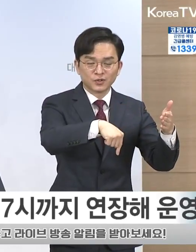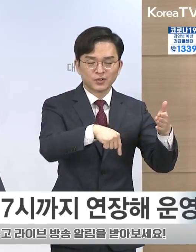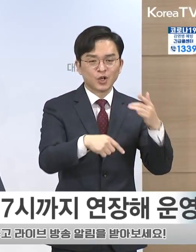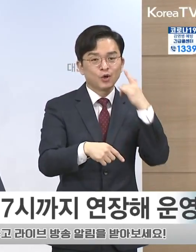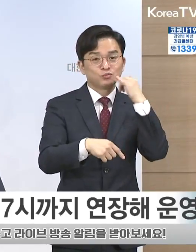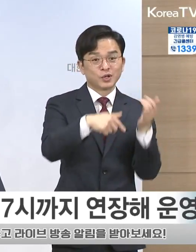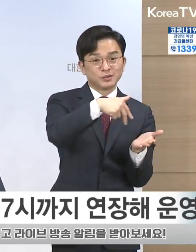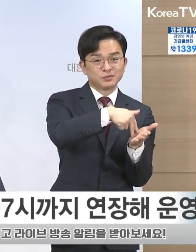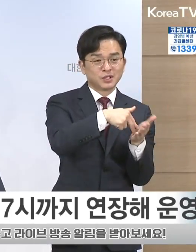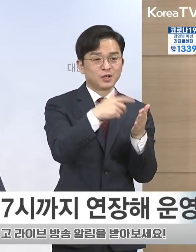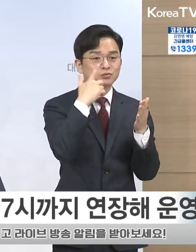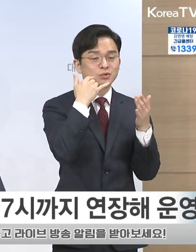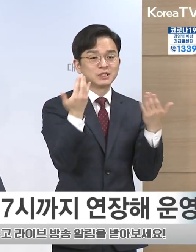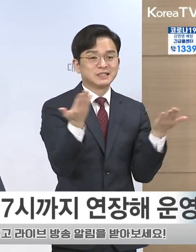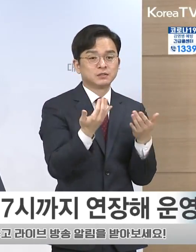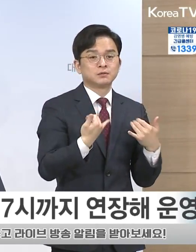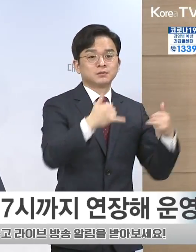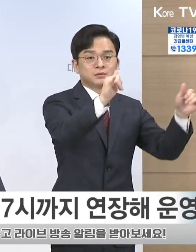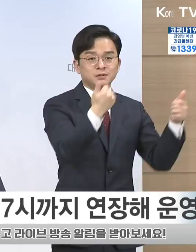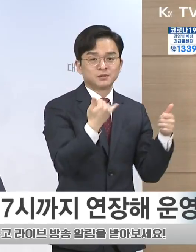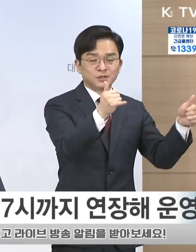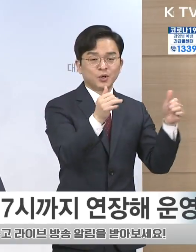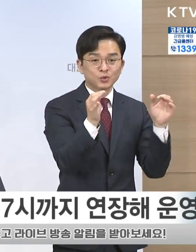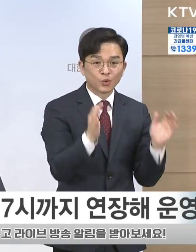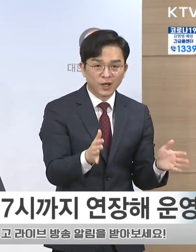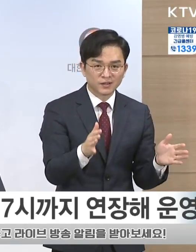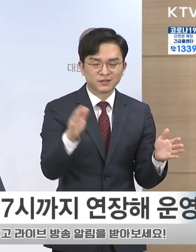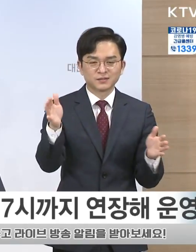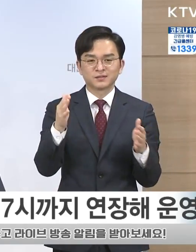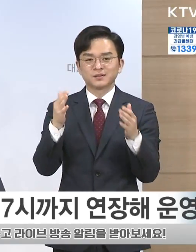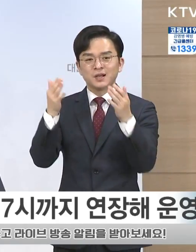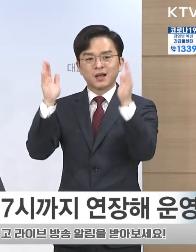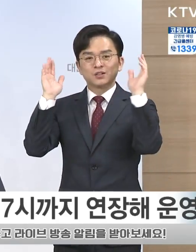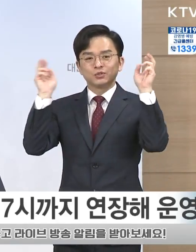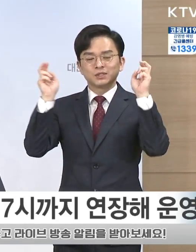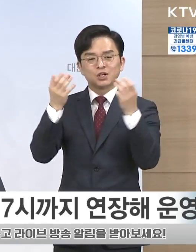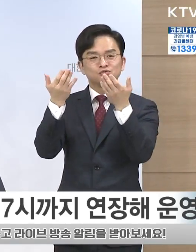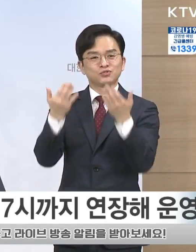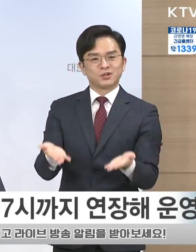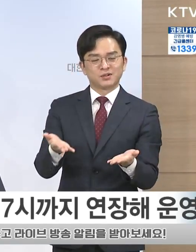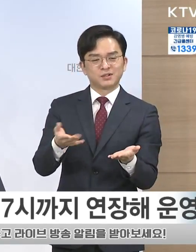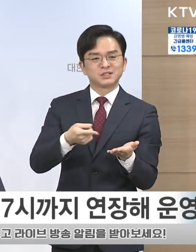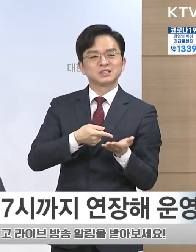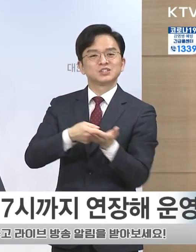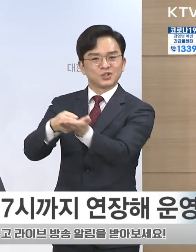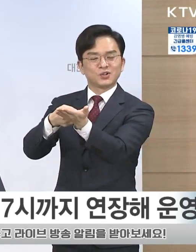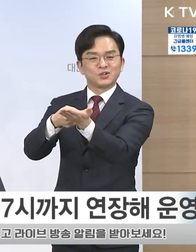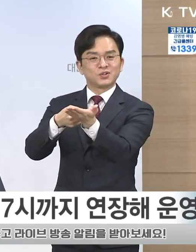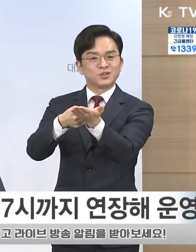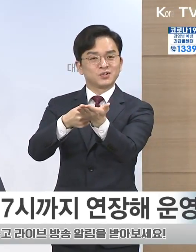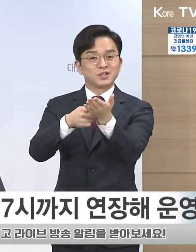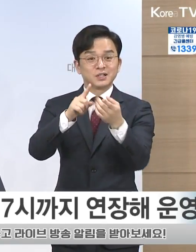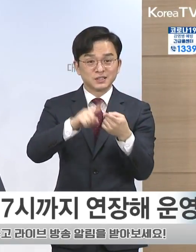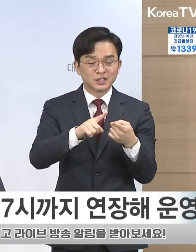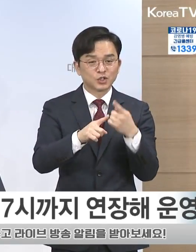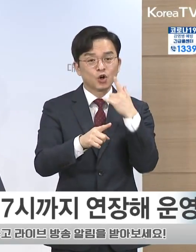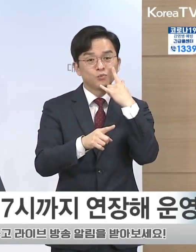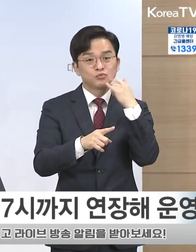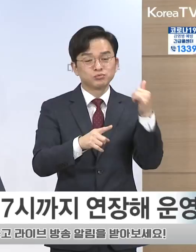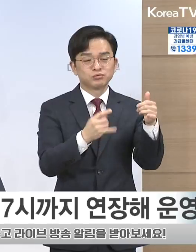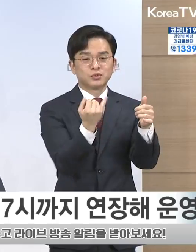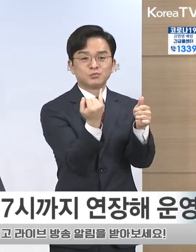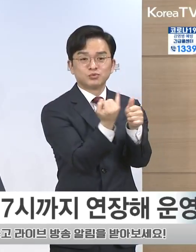있도록 근로자가 가족돌봄 휴가 시 1일 최대 5만 원, 부부 합산 최대 50만 원을